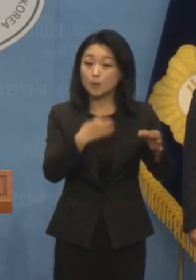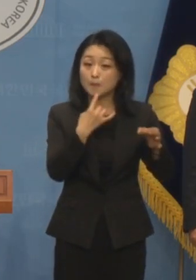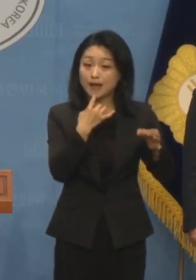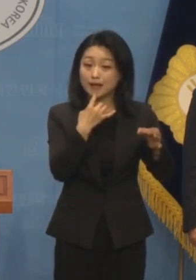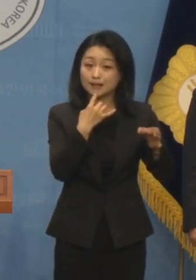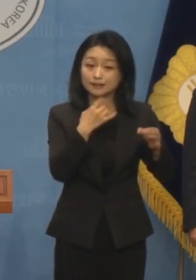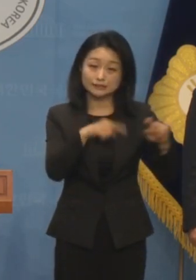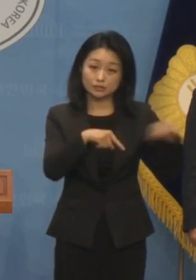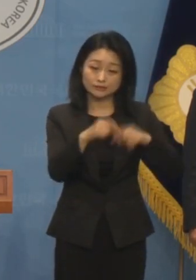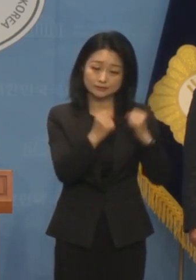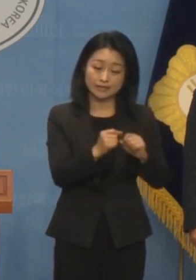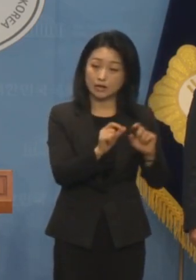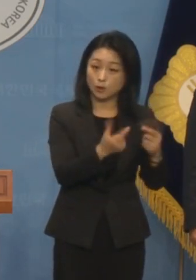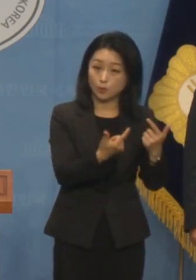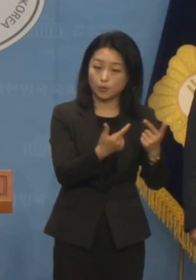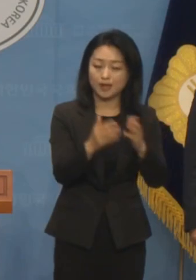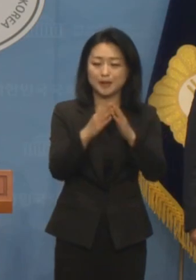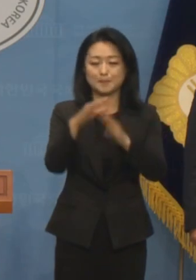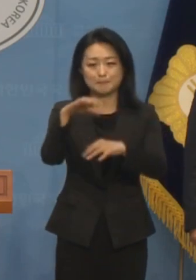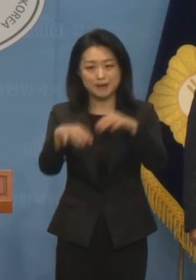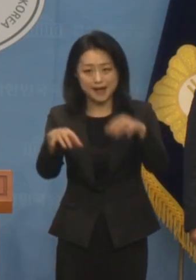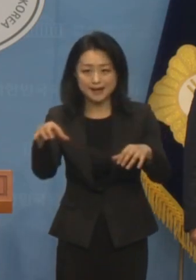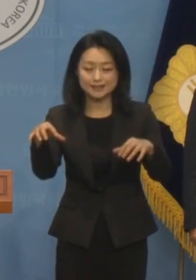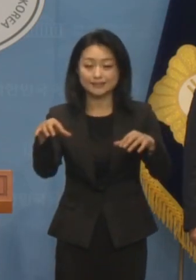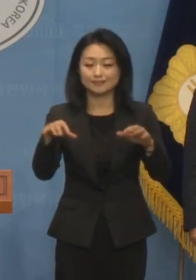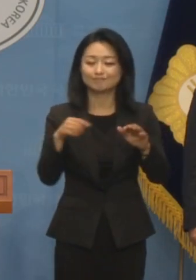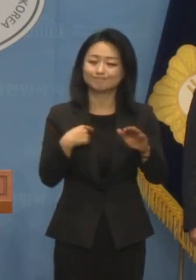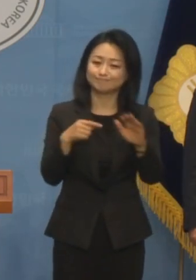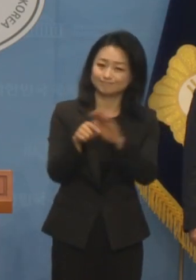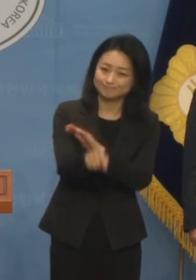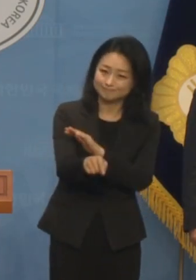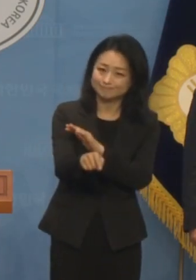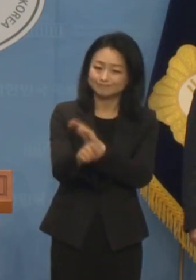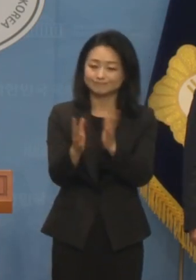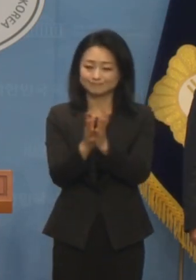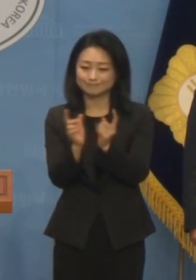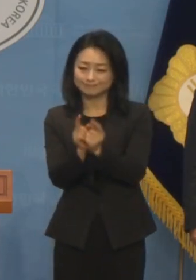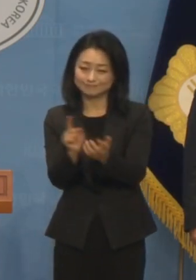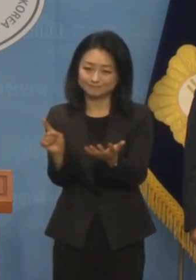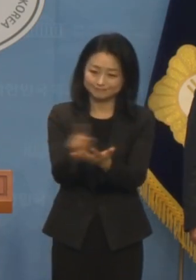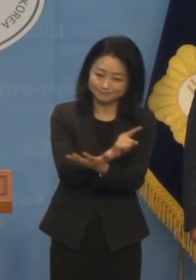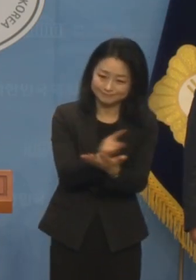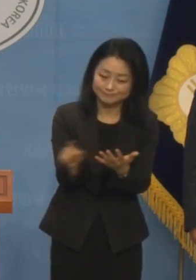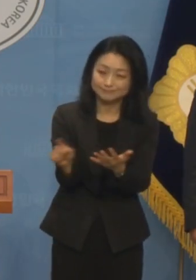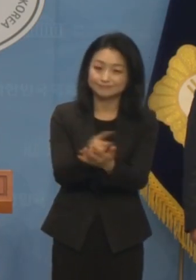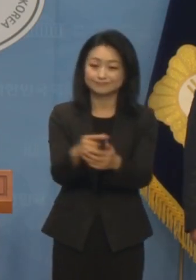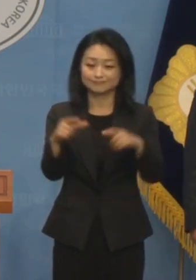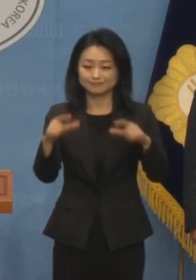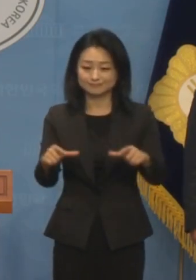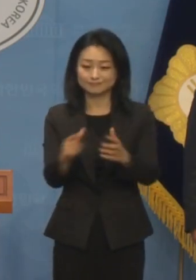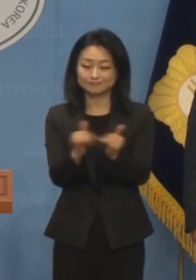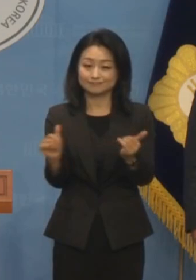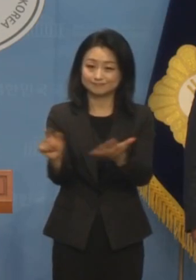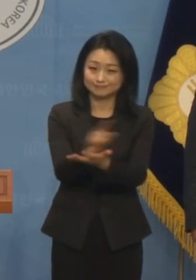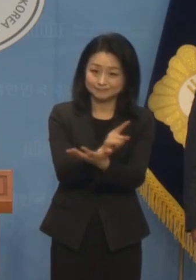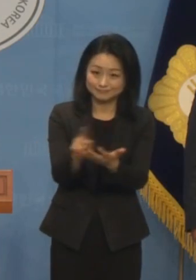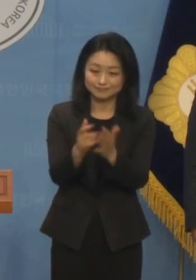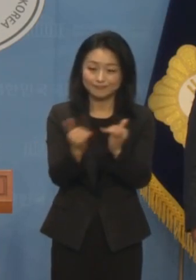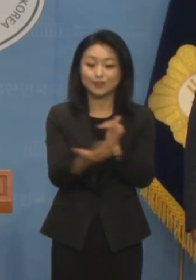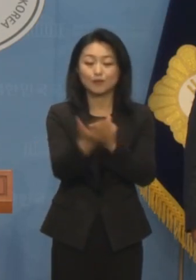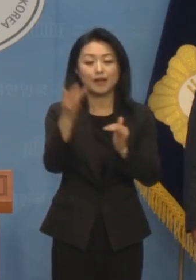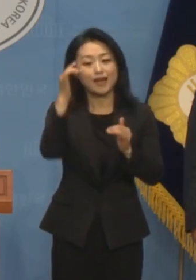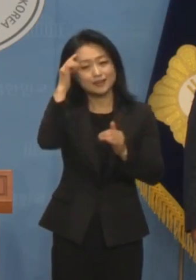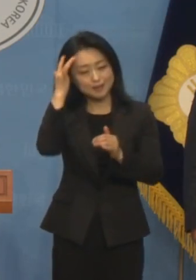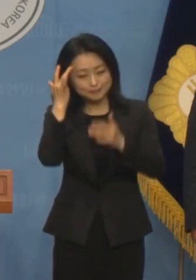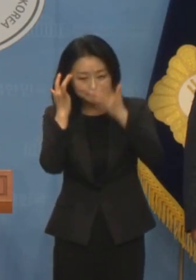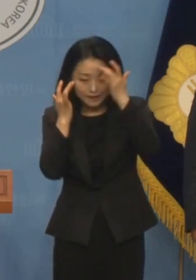머무르지 않겠습니다. 마을에서, 동네에서, 그리고 현장에서, 또 지역에서 우리 국민들과 함께 땀 흘리고